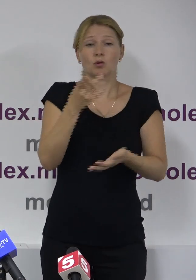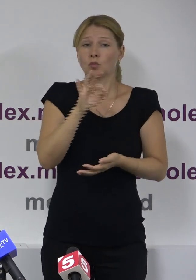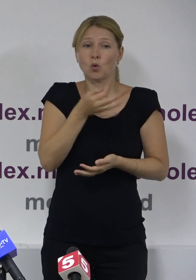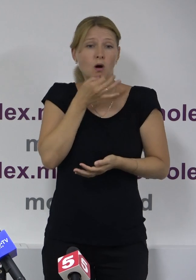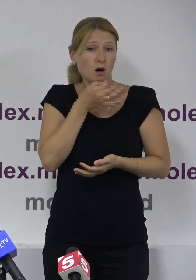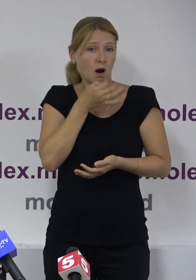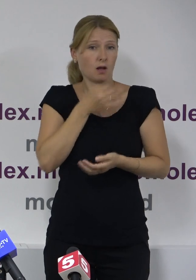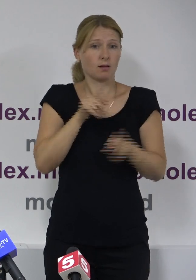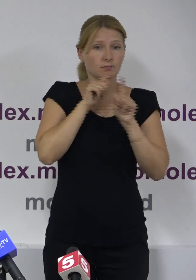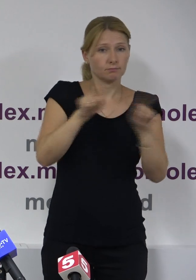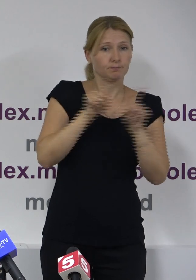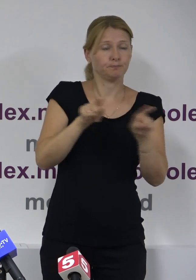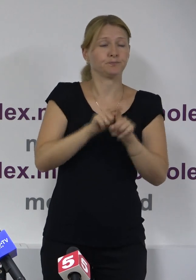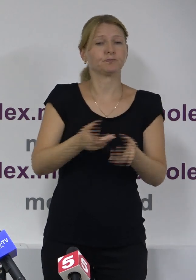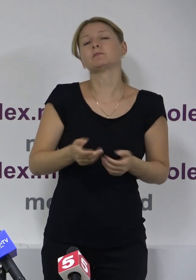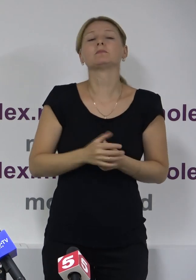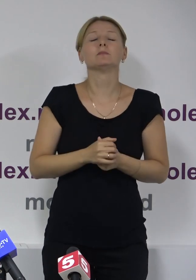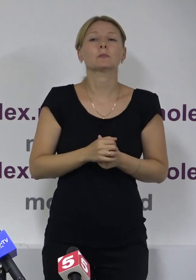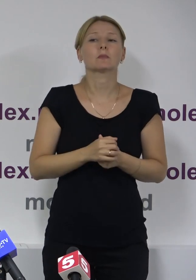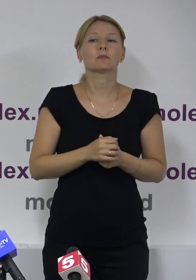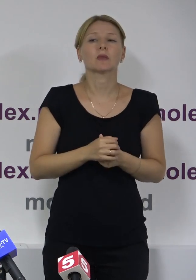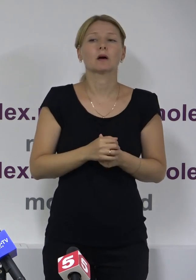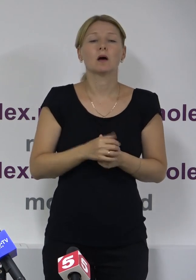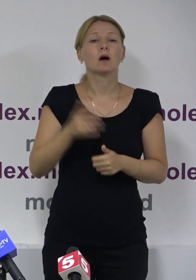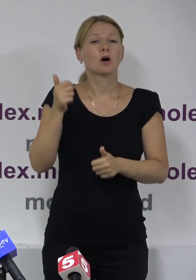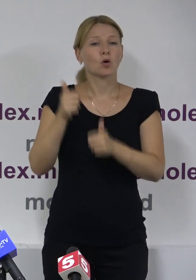la alegeri, concurenților electorali, să